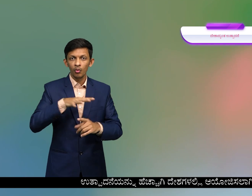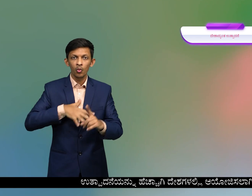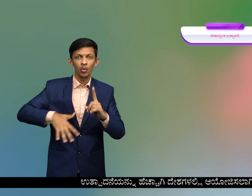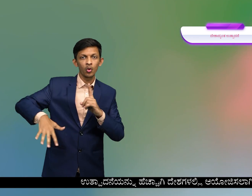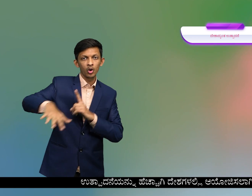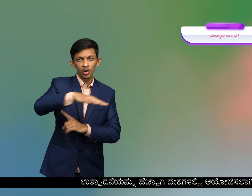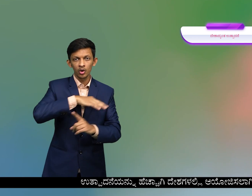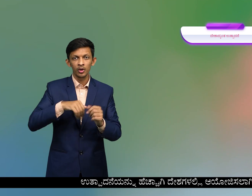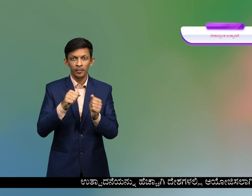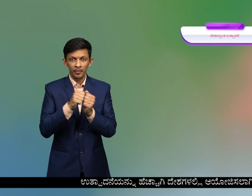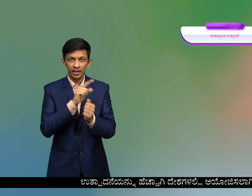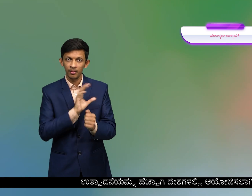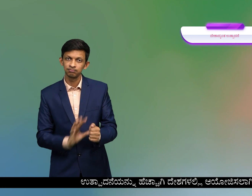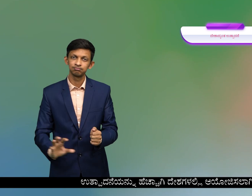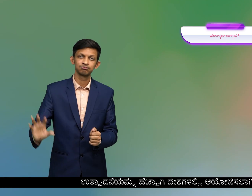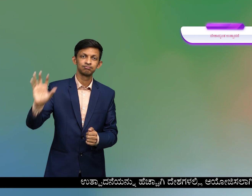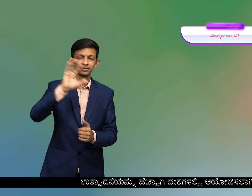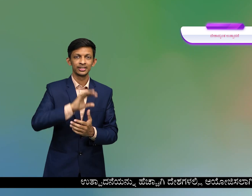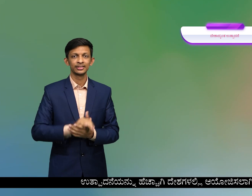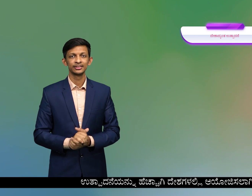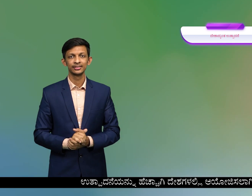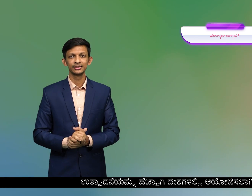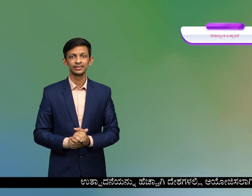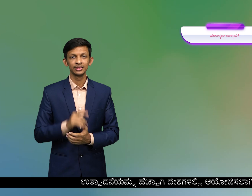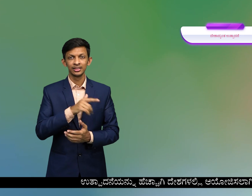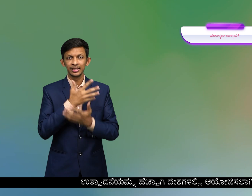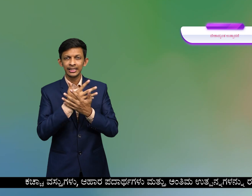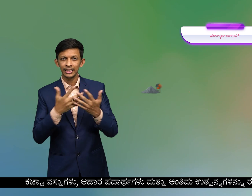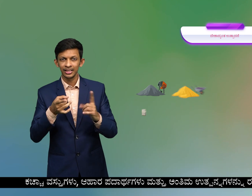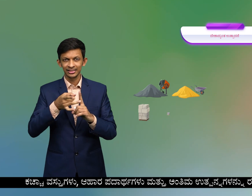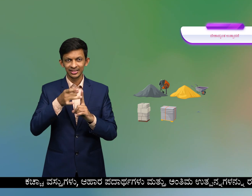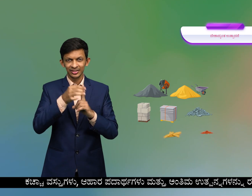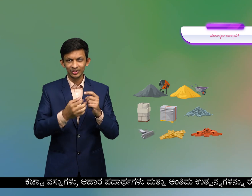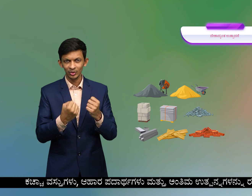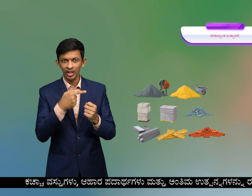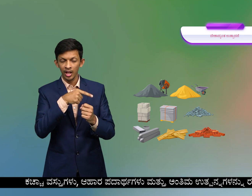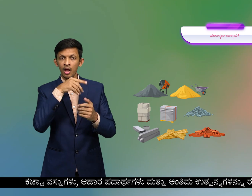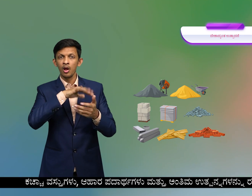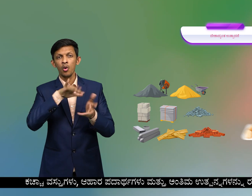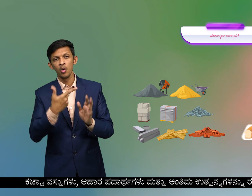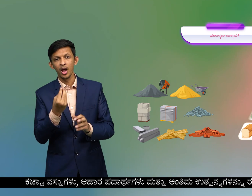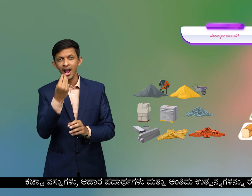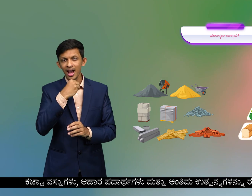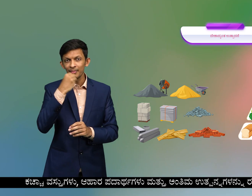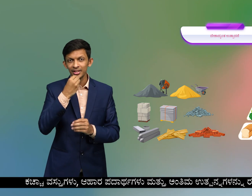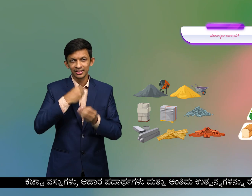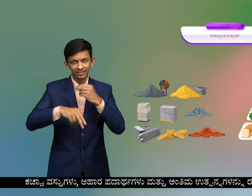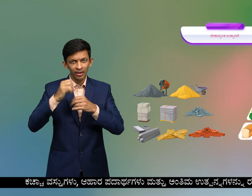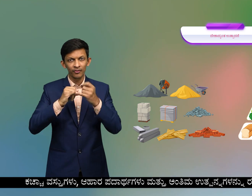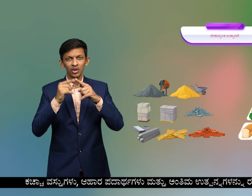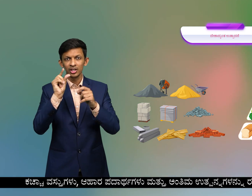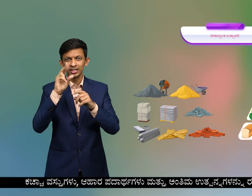ಉತ್ಪಾದನೆಯನ್ನು ಹೆಚ್ಚಾಗಿ ದೇಶಗಳಲ್ಲಿ ಆಯೋಜಿಸಲಾಗಿದೆ. ಕಚ್ಚಾ ವಸ್ತುಗಳು, ಆಹಾರ ಪದಾರ್ಥಗಳು ಮತ್ತು